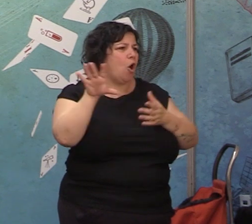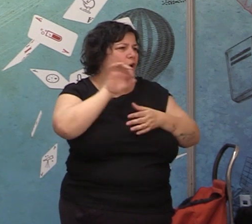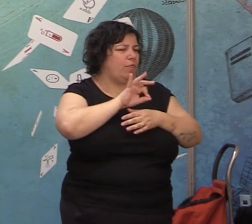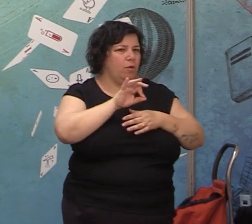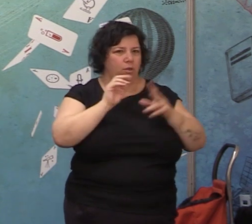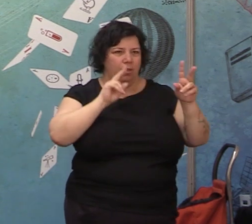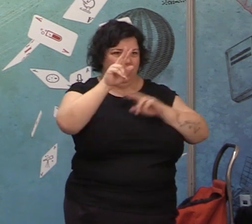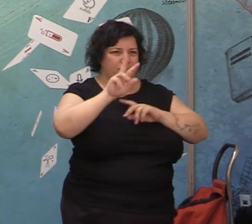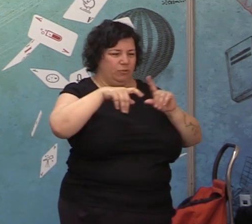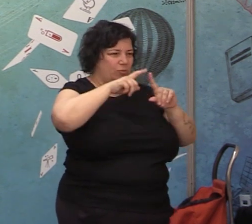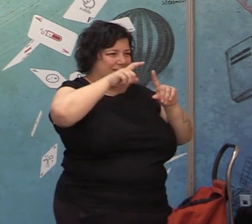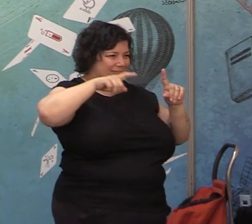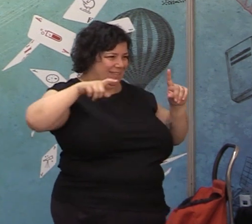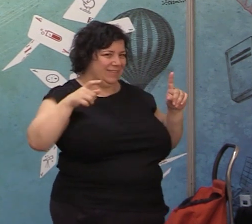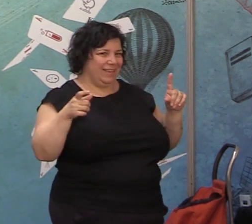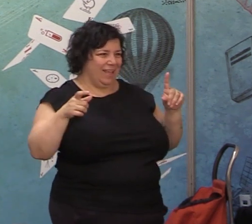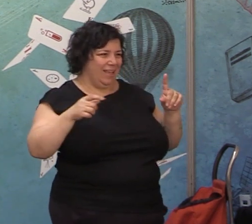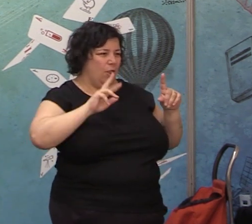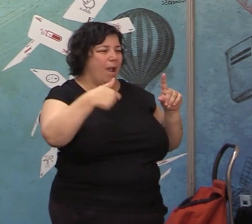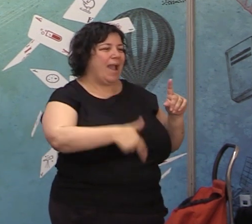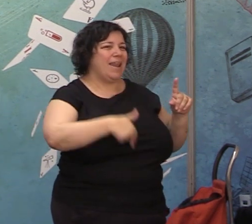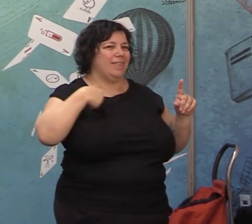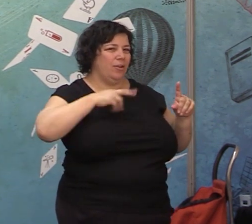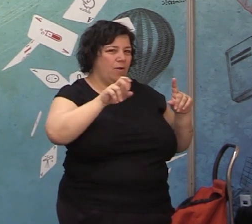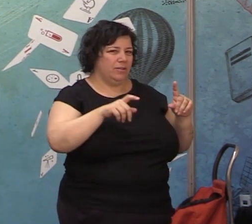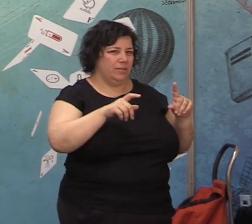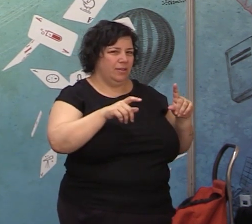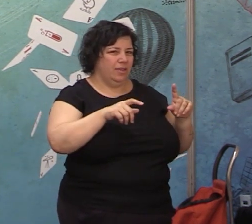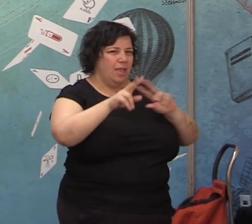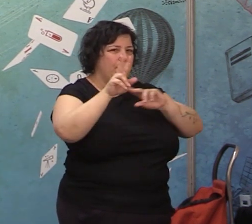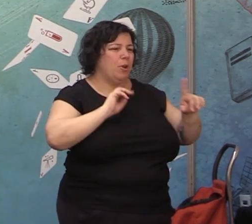Esto es una estadística, ya sabes que no es generalizado.